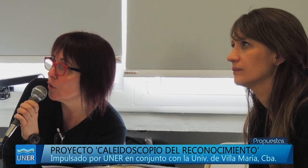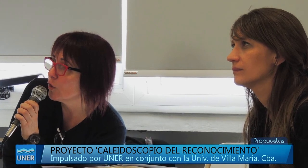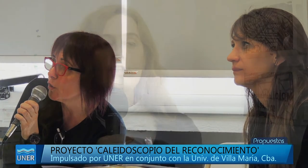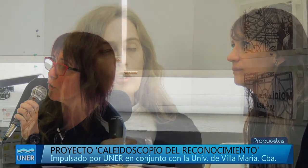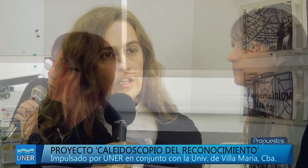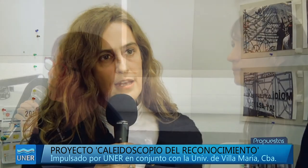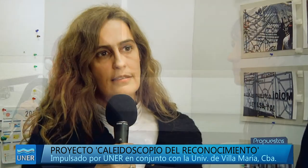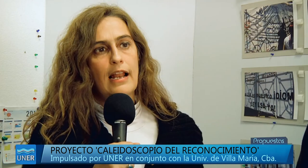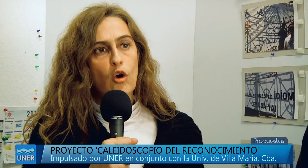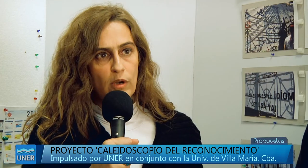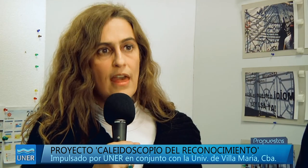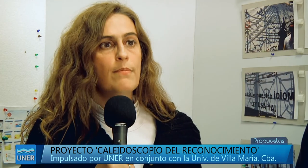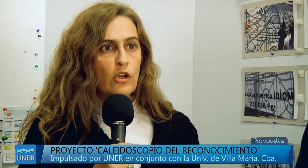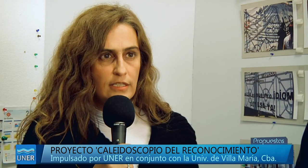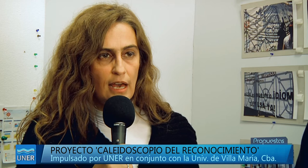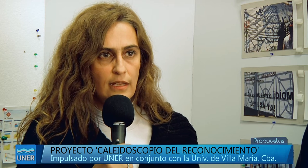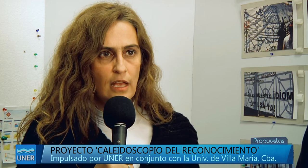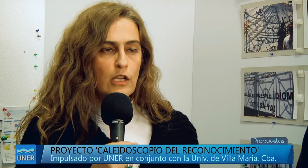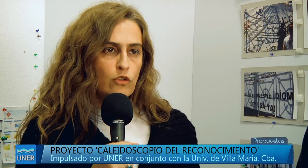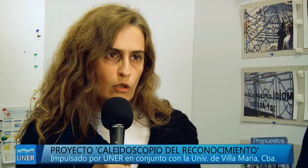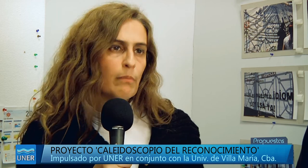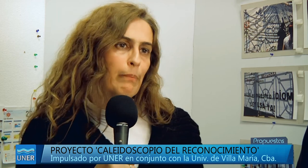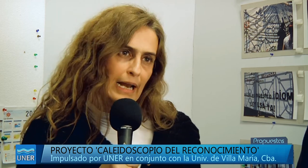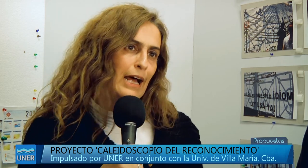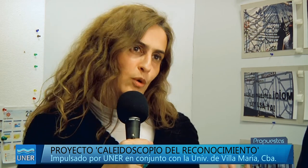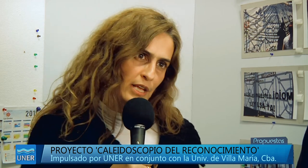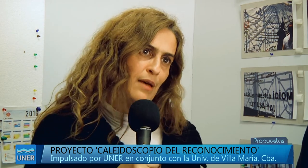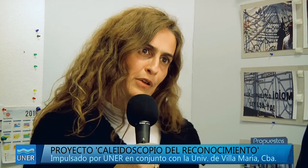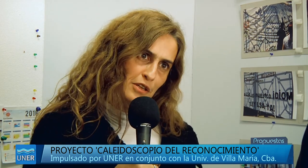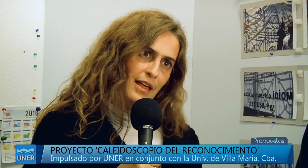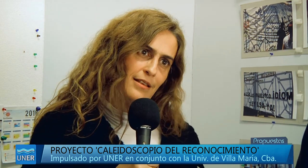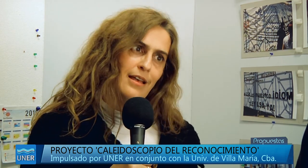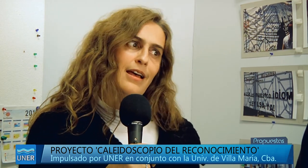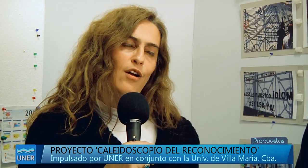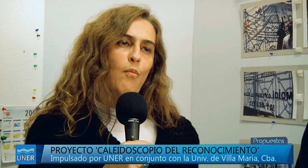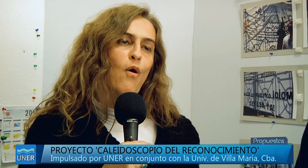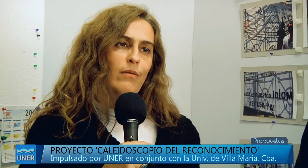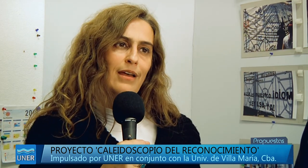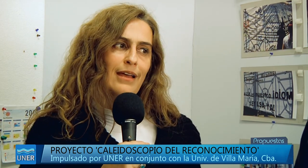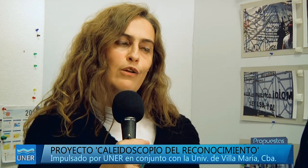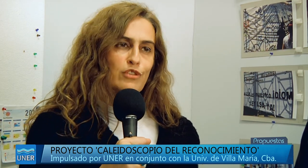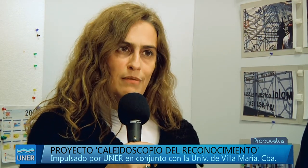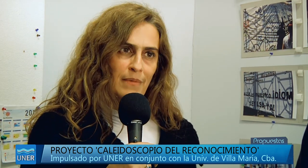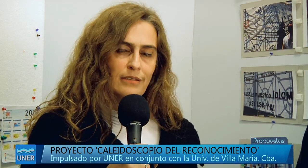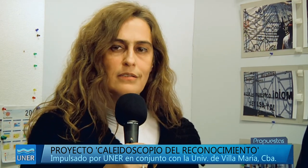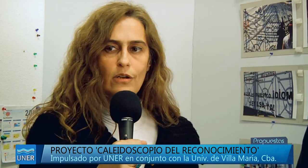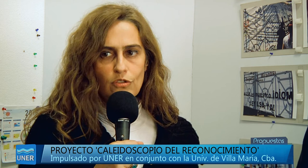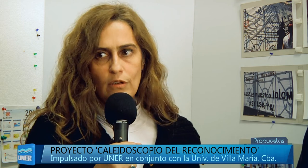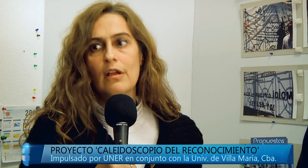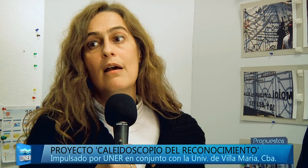Las historias de las comunidades minorizadas no son para las comunidades minorizadas como exclusivamente, sino que son